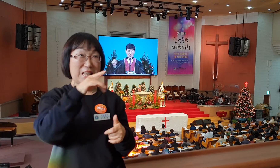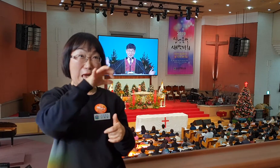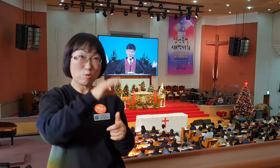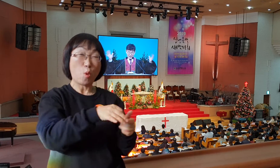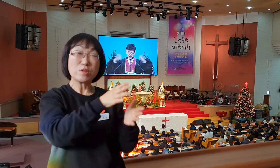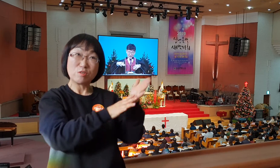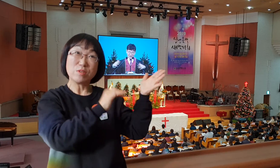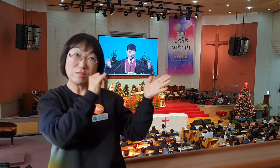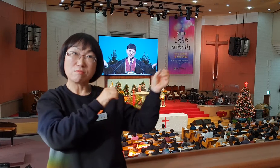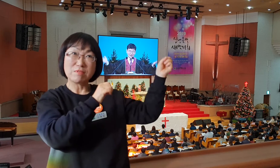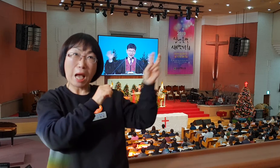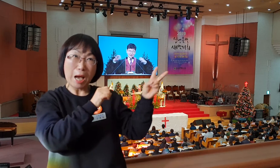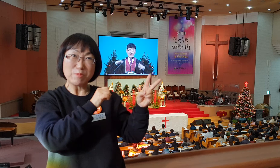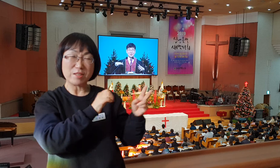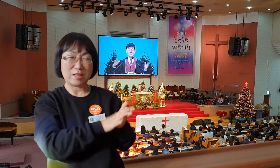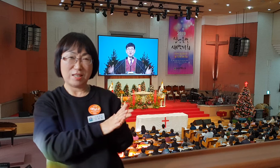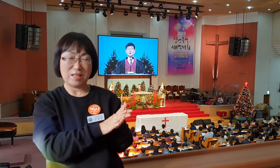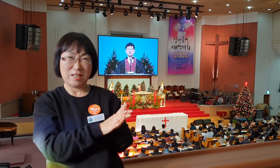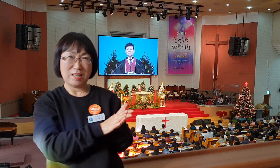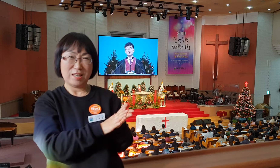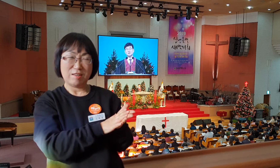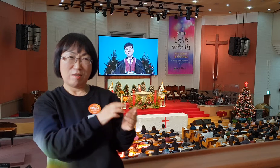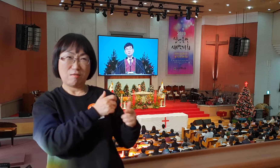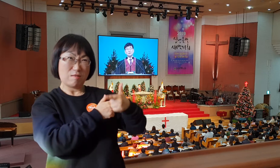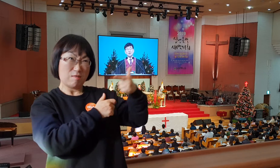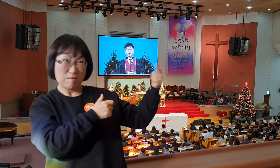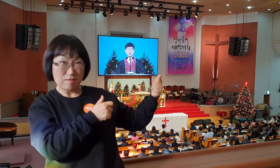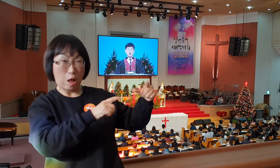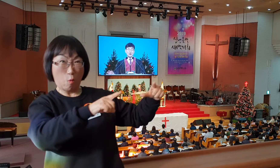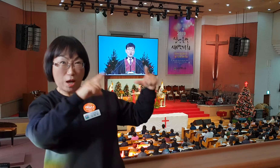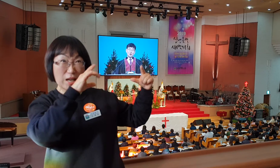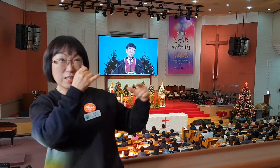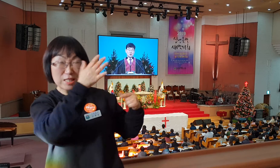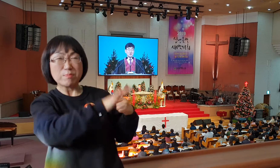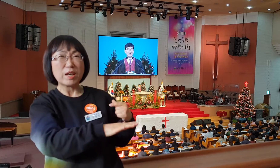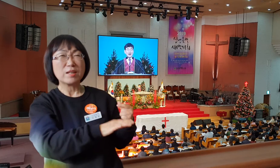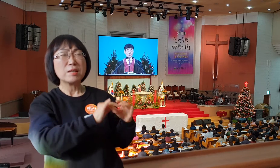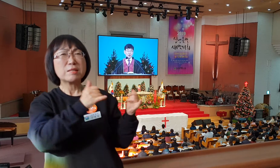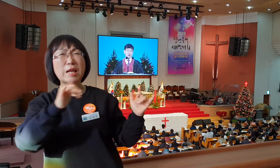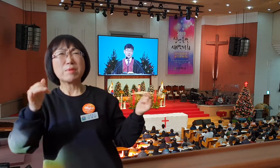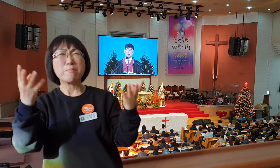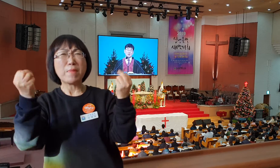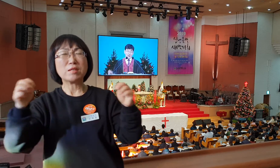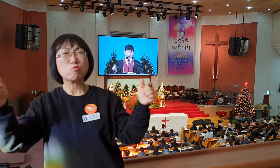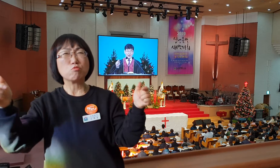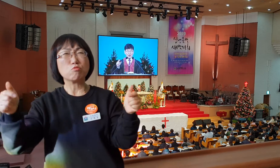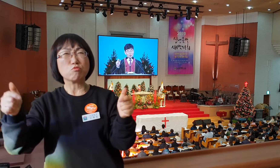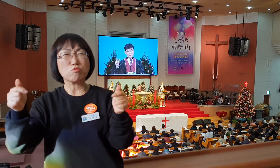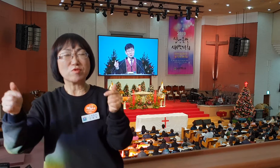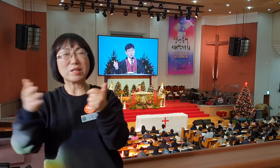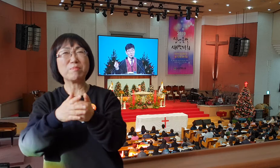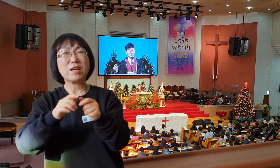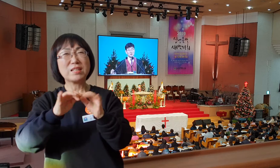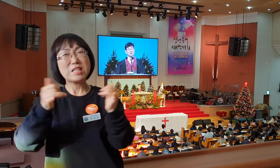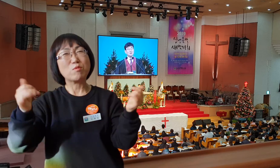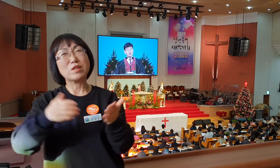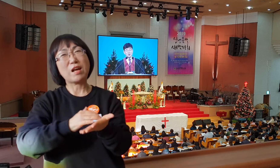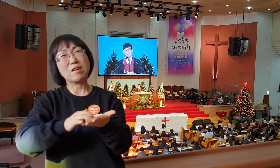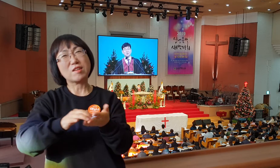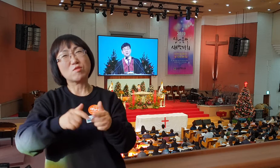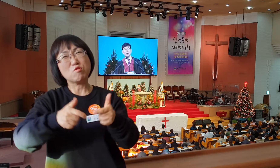갑자기 관광이 생기면서 커져서 그렇지 인구가 여러 도시들이 다 줄어요. 그나마 인구가 늘고 있는